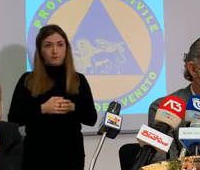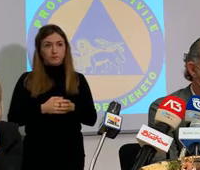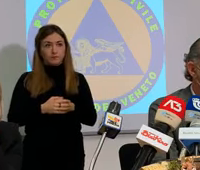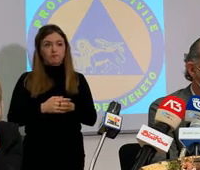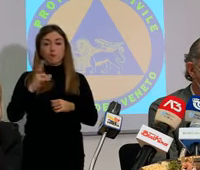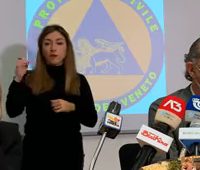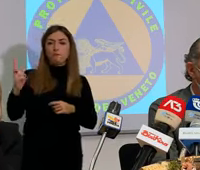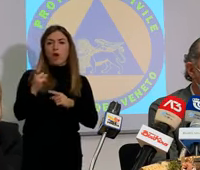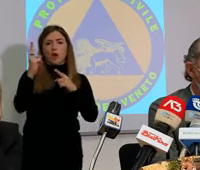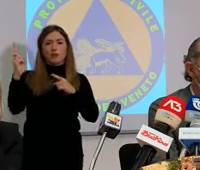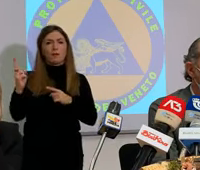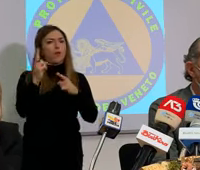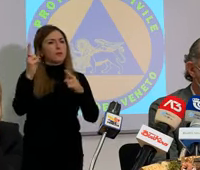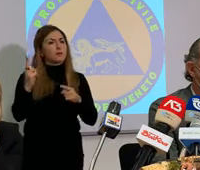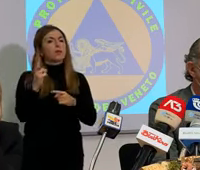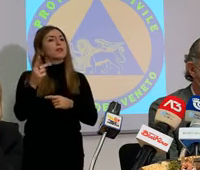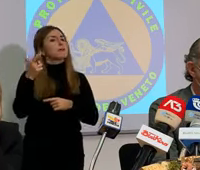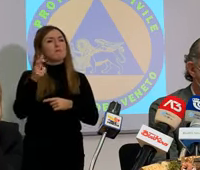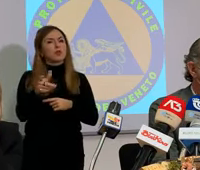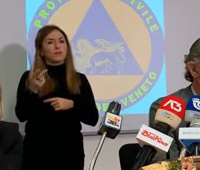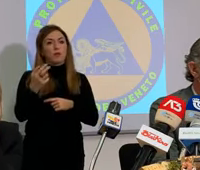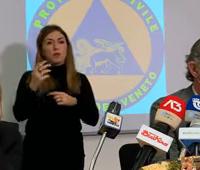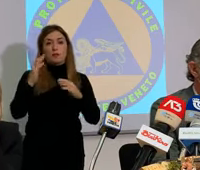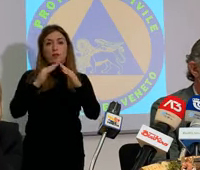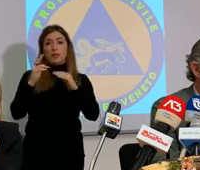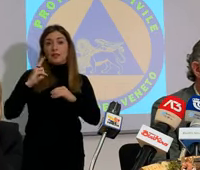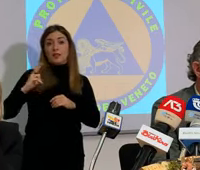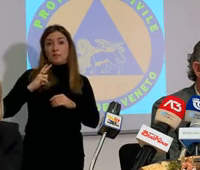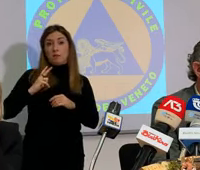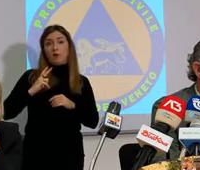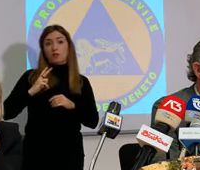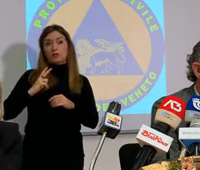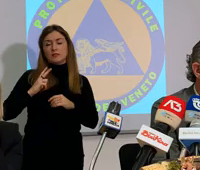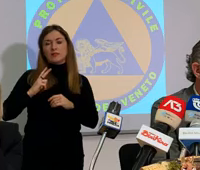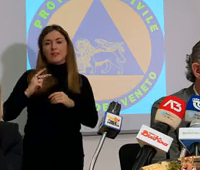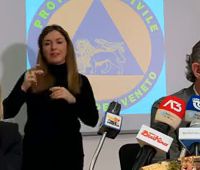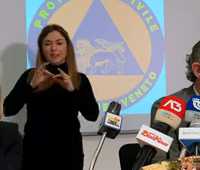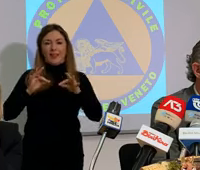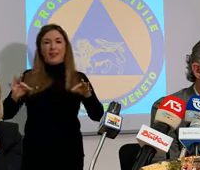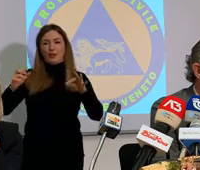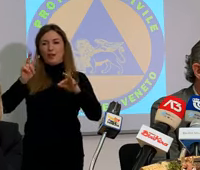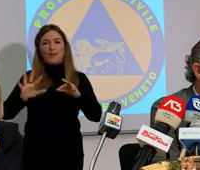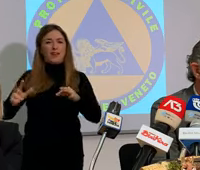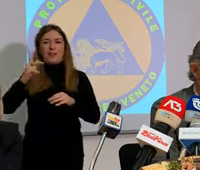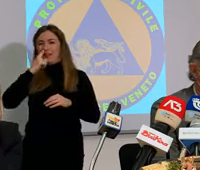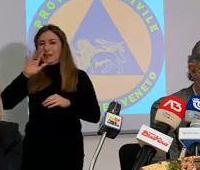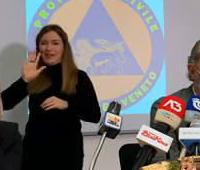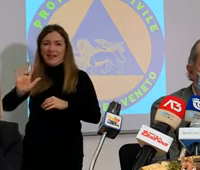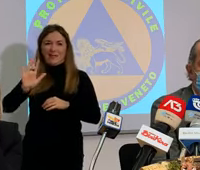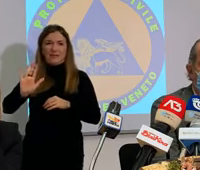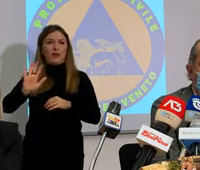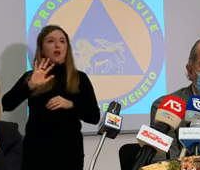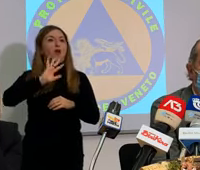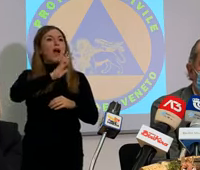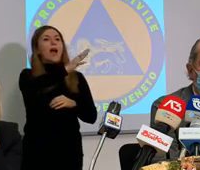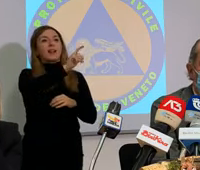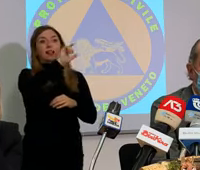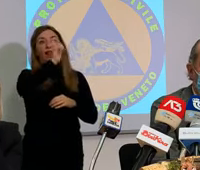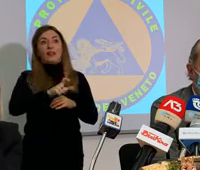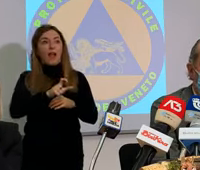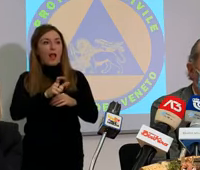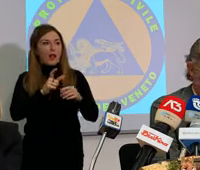noi ce l'abbiamo perché il fenomeno rsa è tipico dei nostri territori in altre parti d'italia c'è il tema della rsa